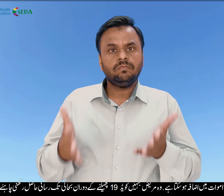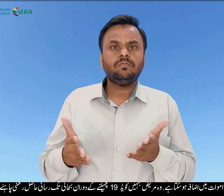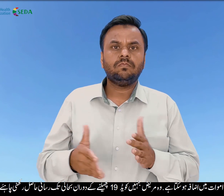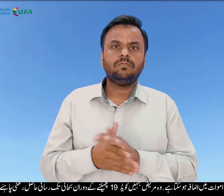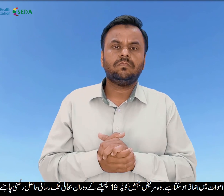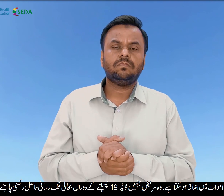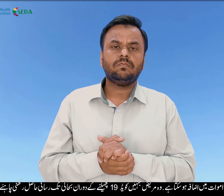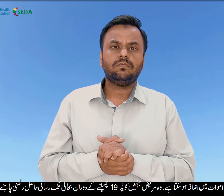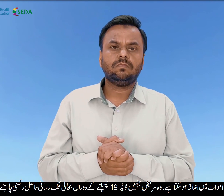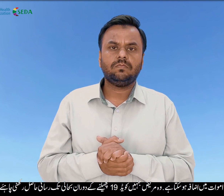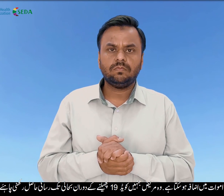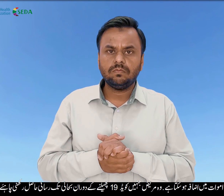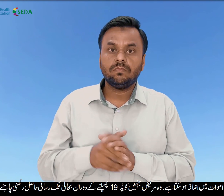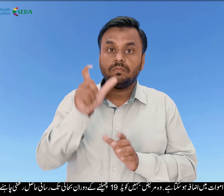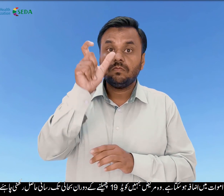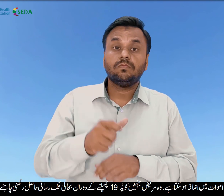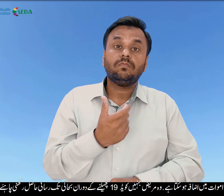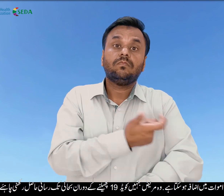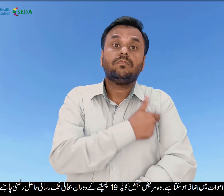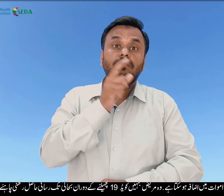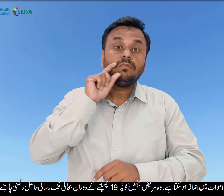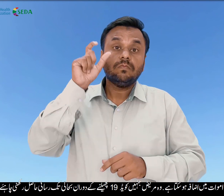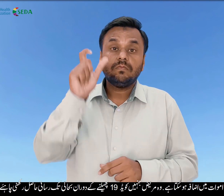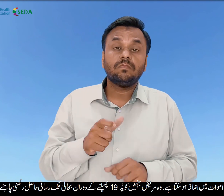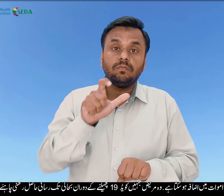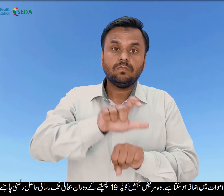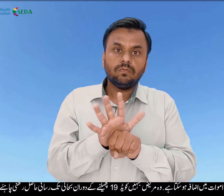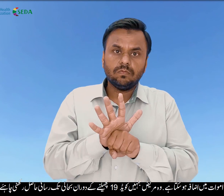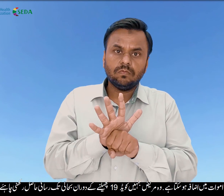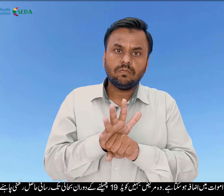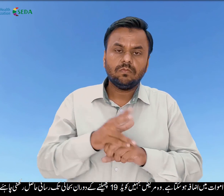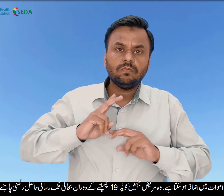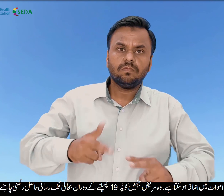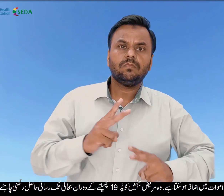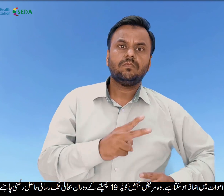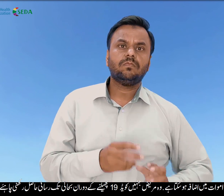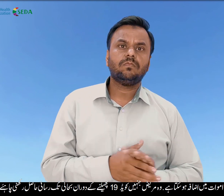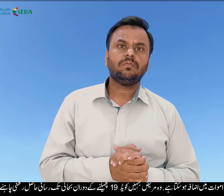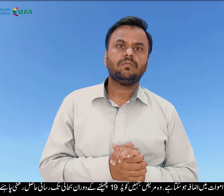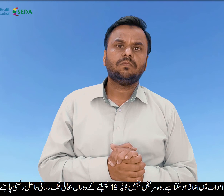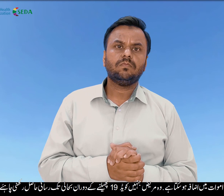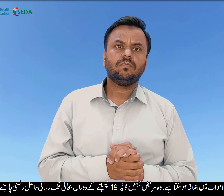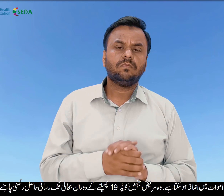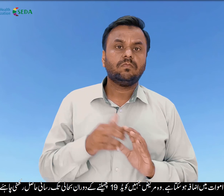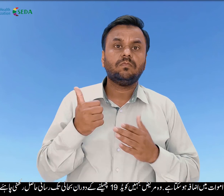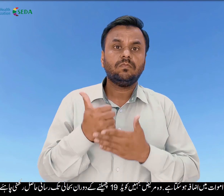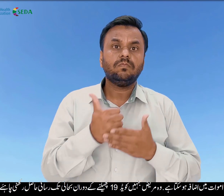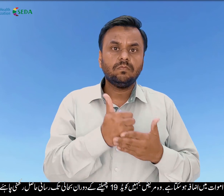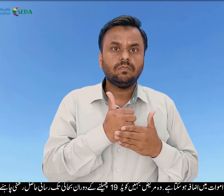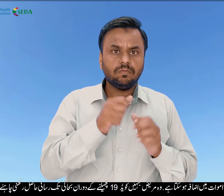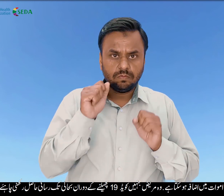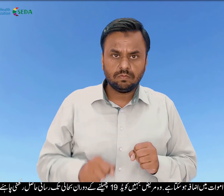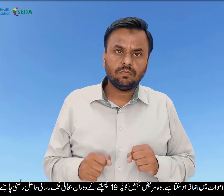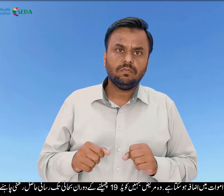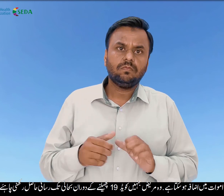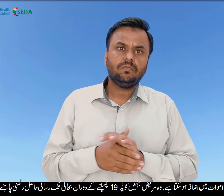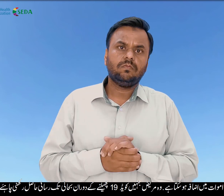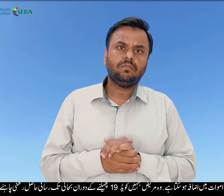ہو سکتا ہے۔ وہ مریض جنہیں کووڈ-19 پھیلنے کے دوران بحالی تک رسائی حاصل رکھنی